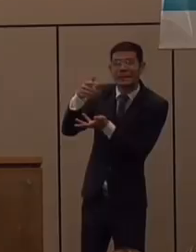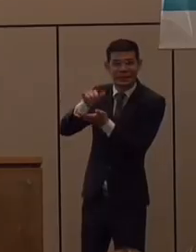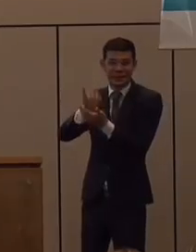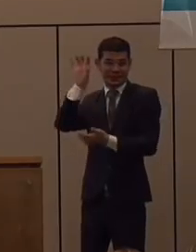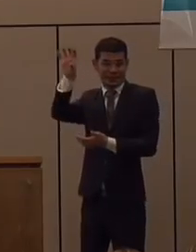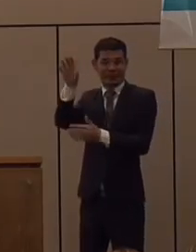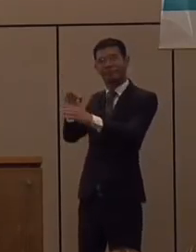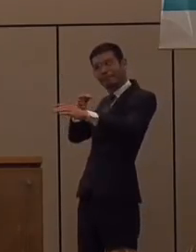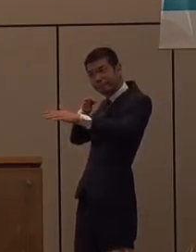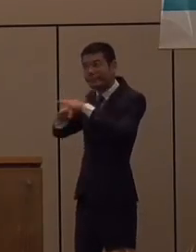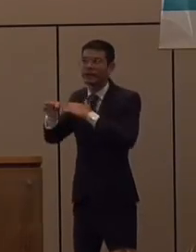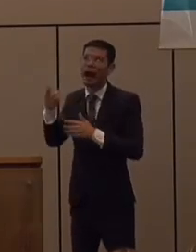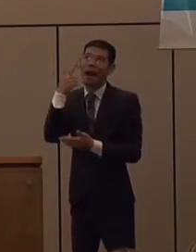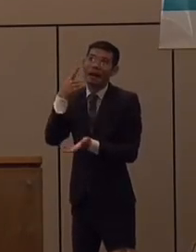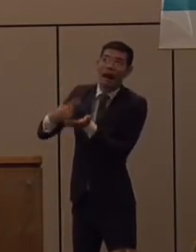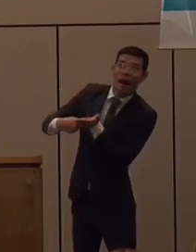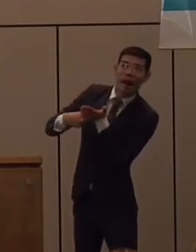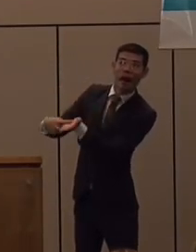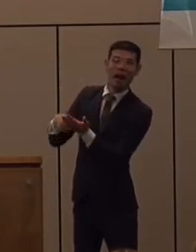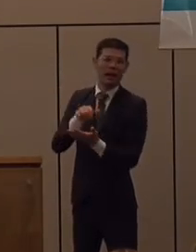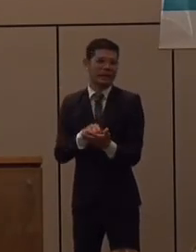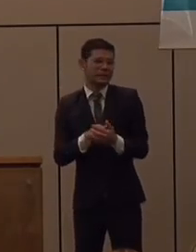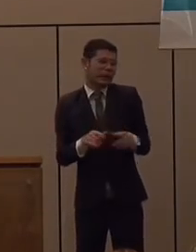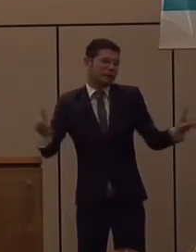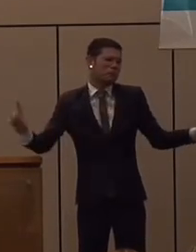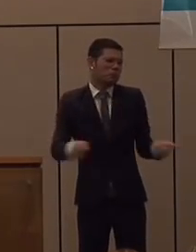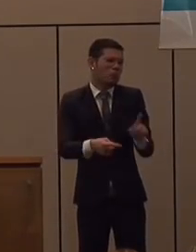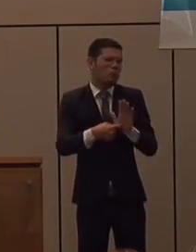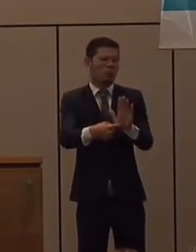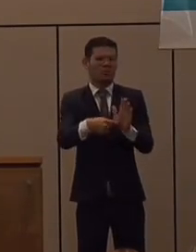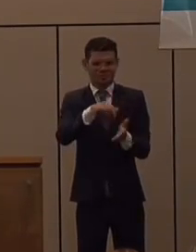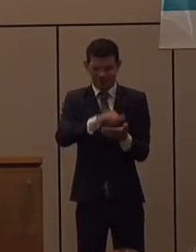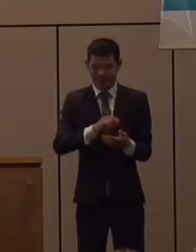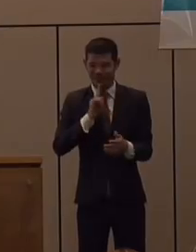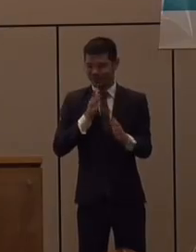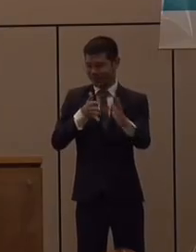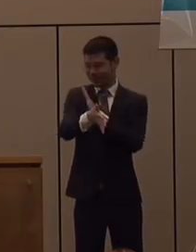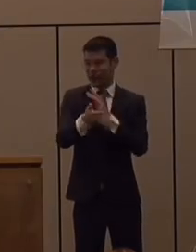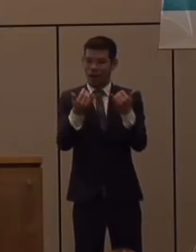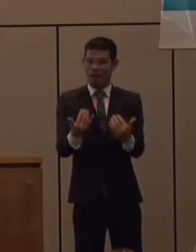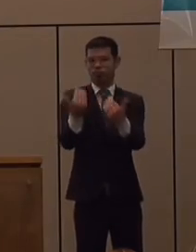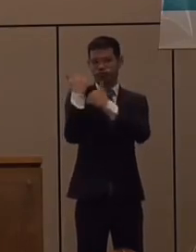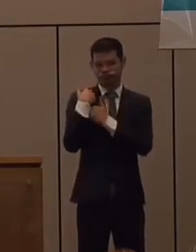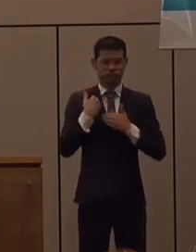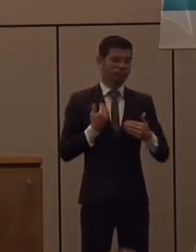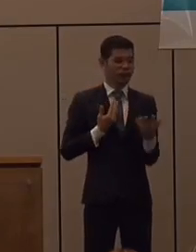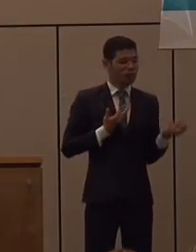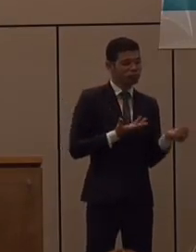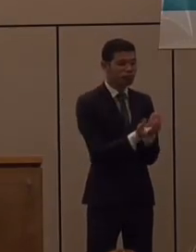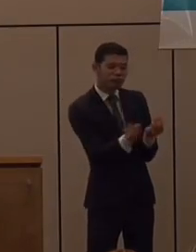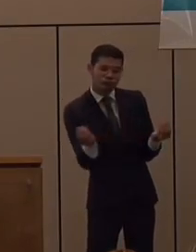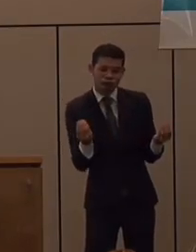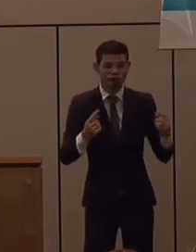común el resumen y pues lo como decía toda la administración que tenemos varias comisiones administradoras